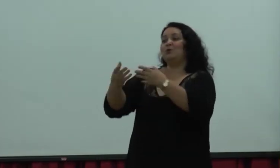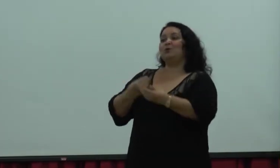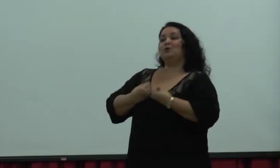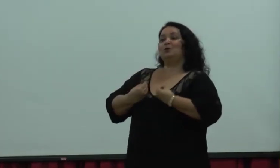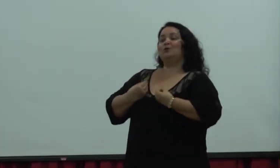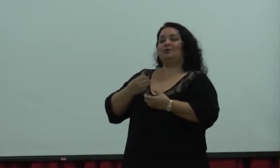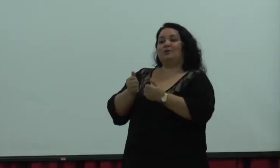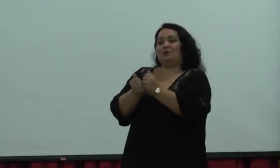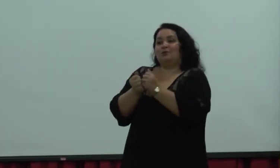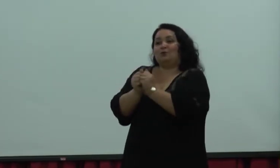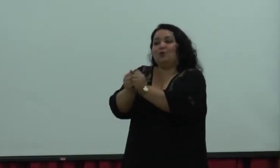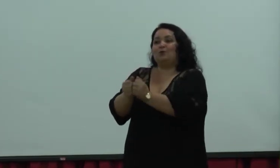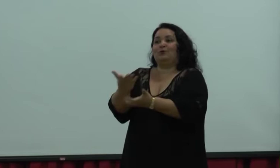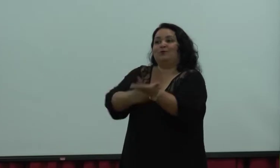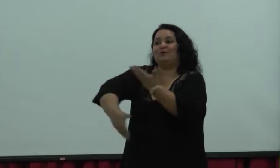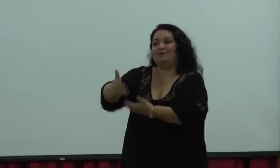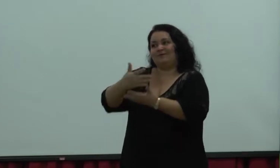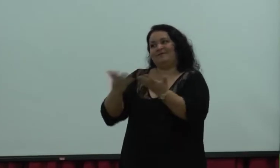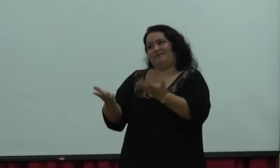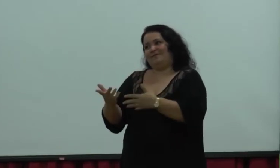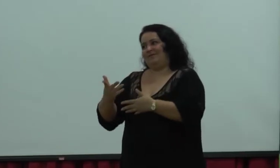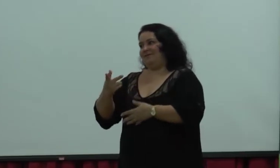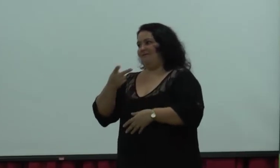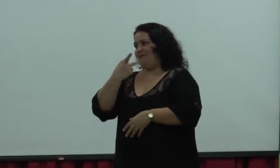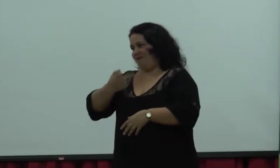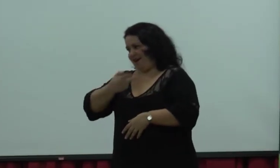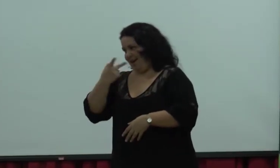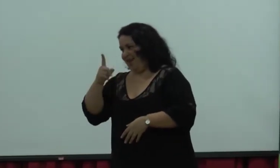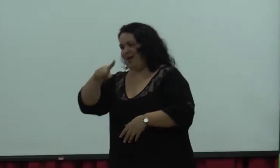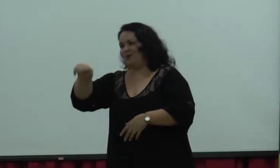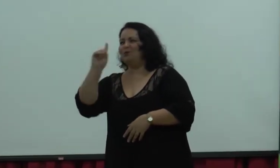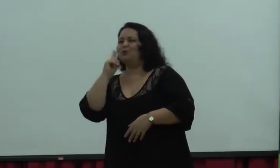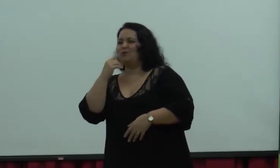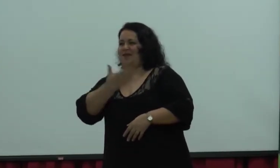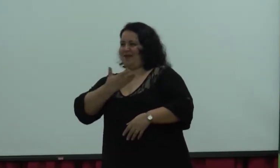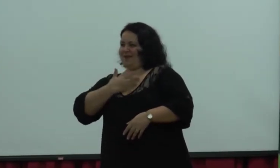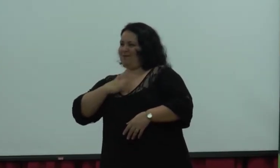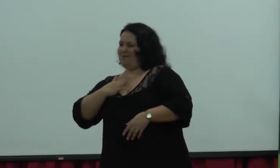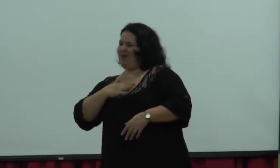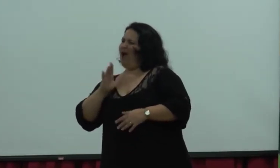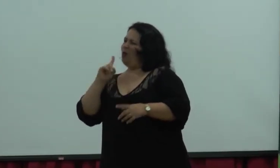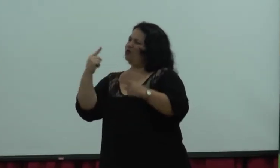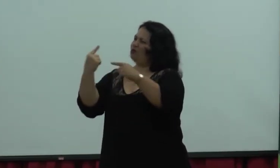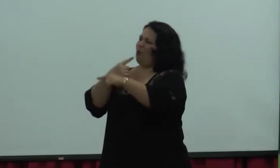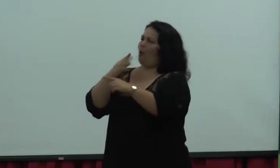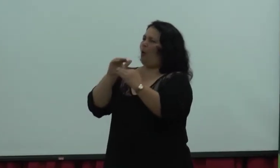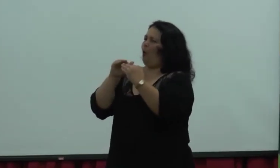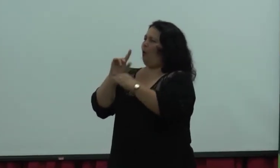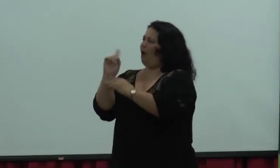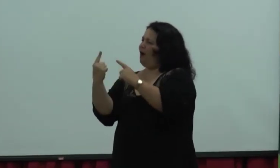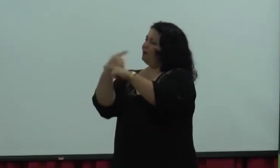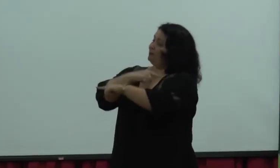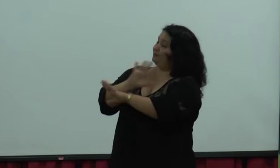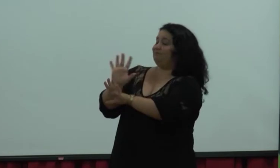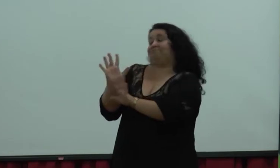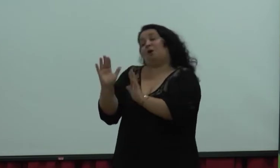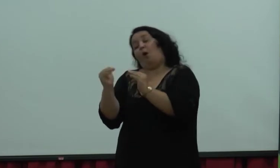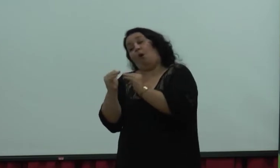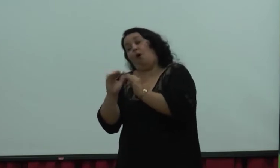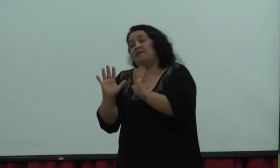coisa que eu vou falar, que é absurdo, os meus amigos que estão todos aqui, podem até discordar ou